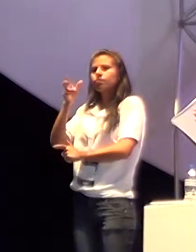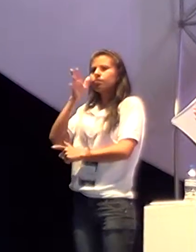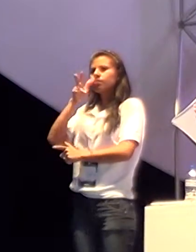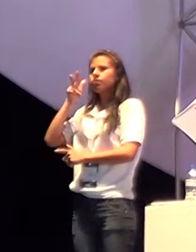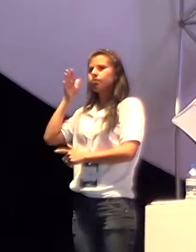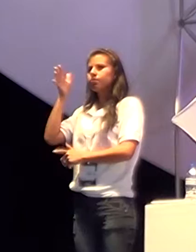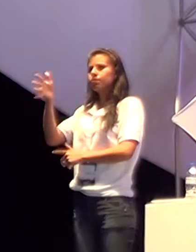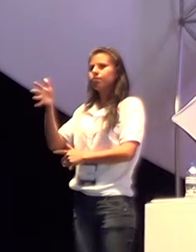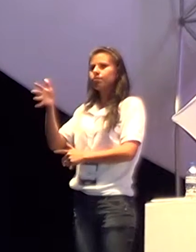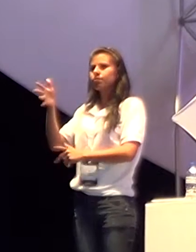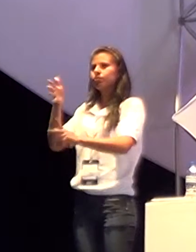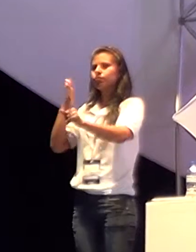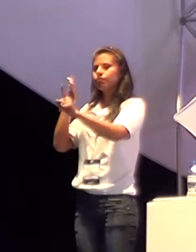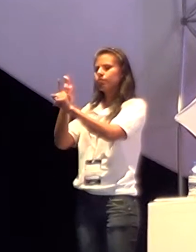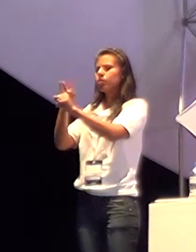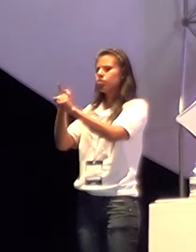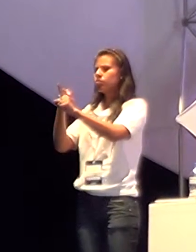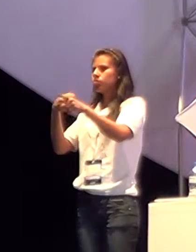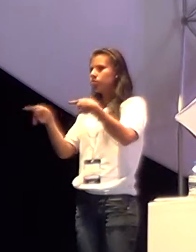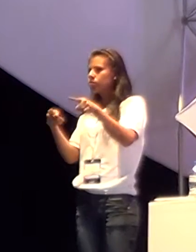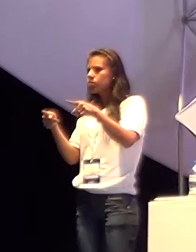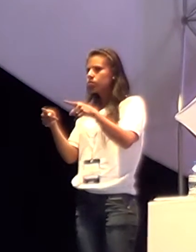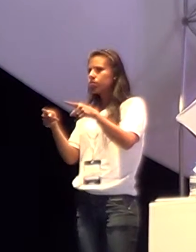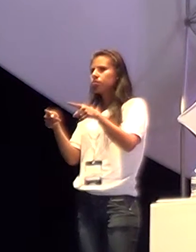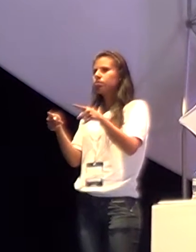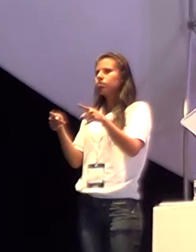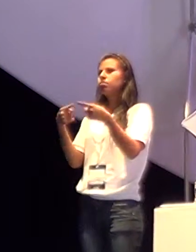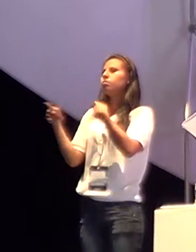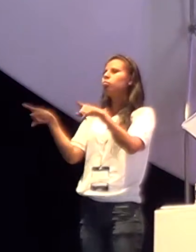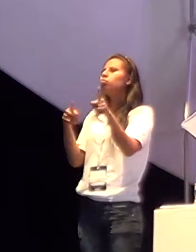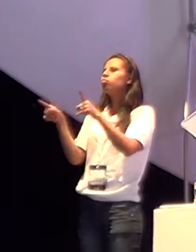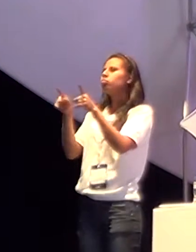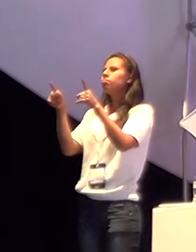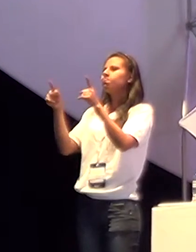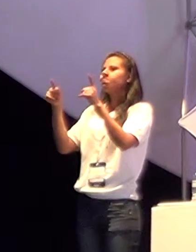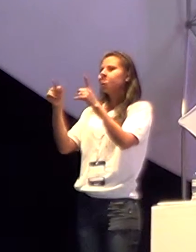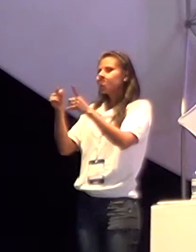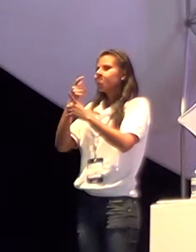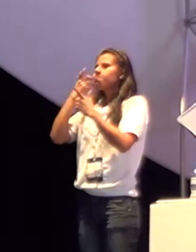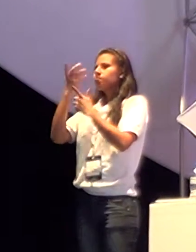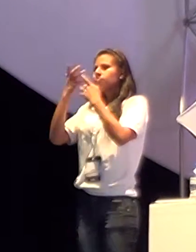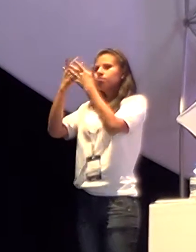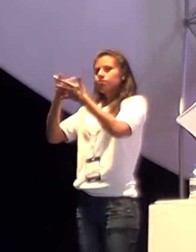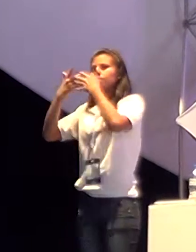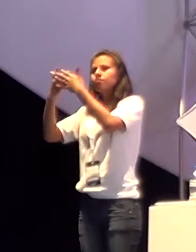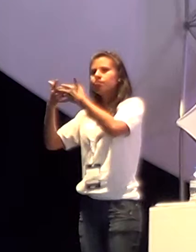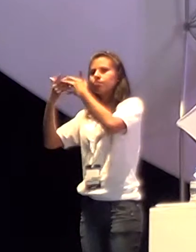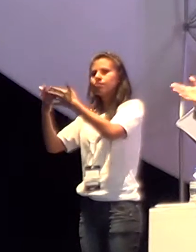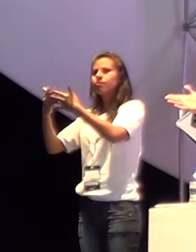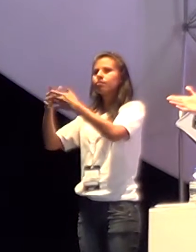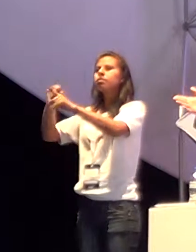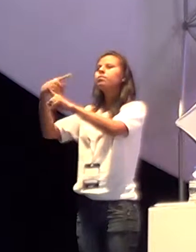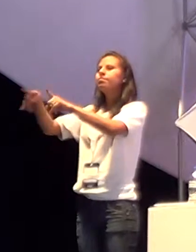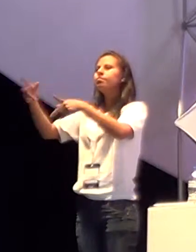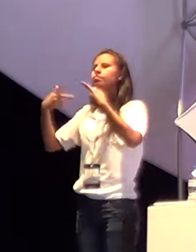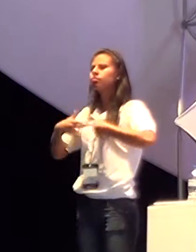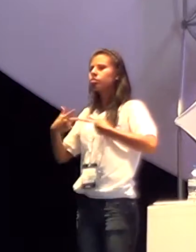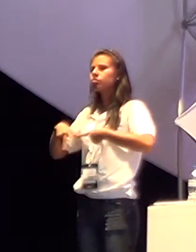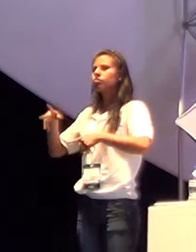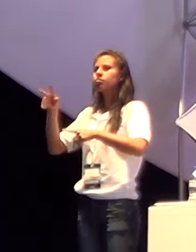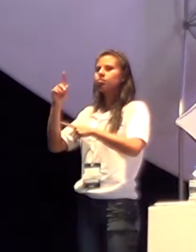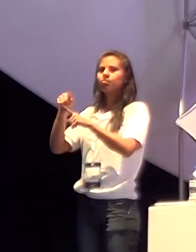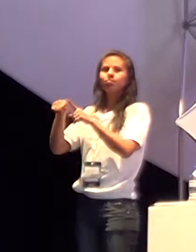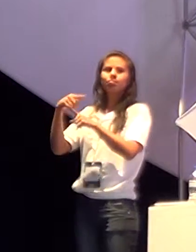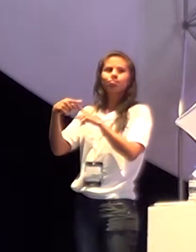que música es, costumo decir que música es aspiracional. No, ¿cuál es la persona acá que no escucha